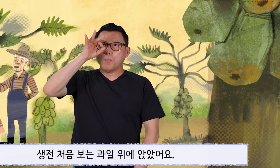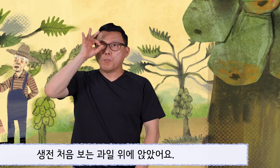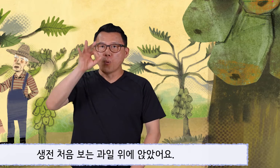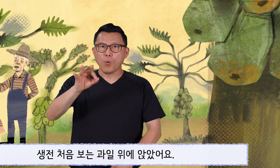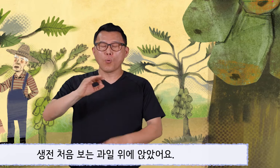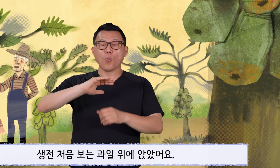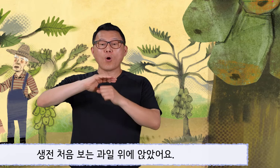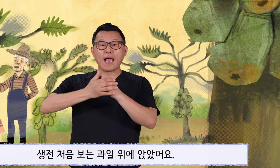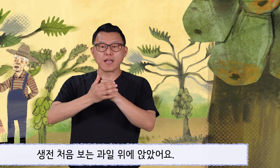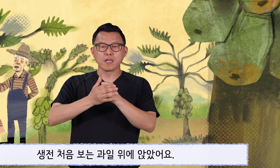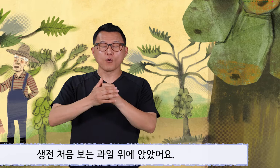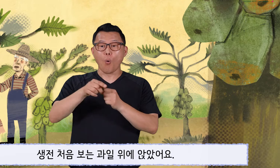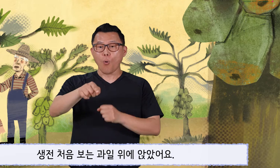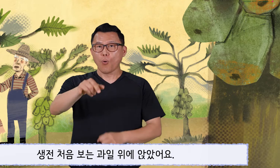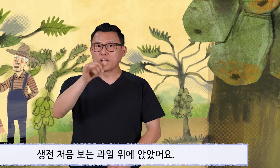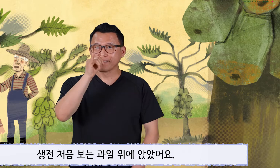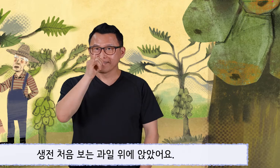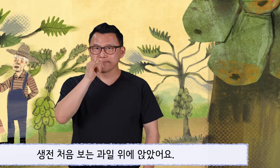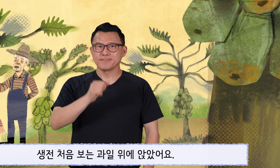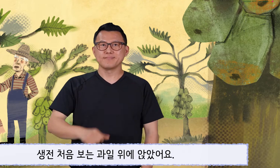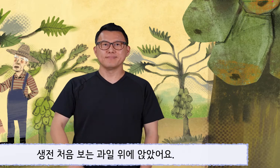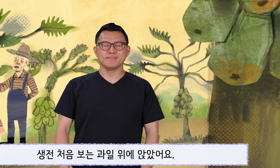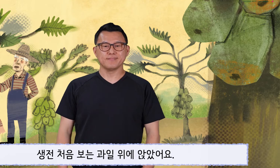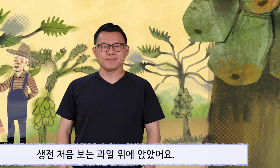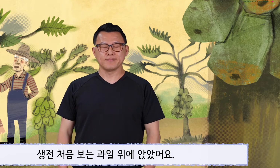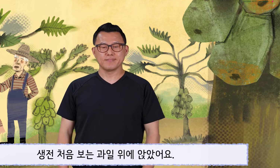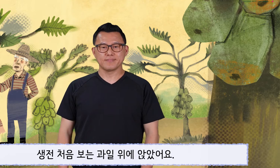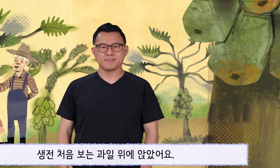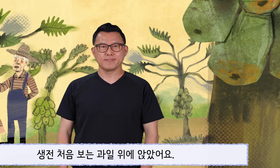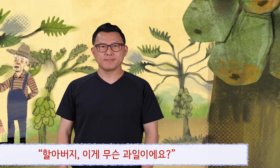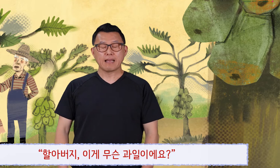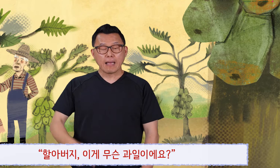생전 처음 보는 과일 위에 앉았어요.